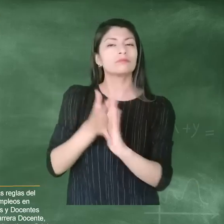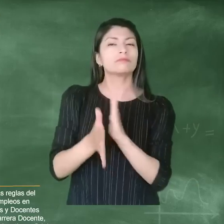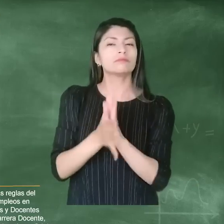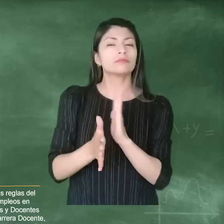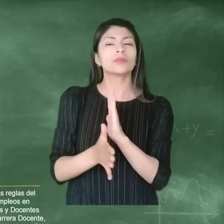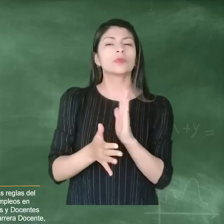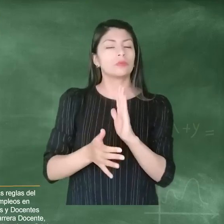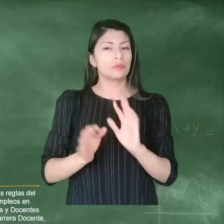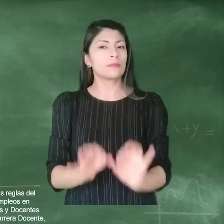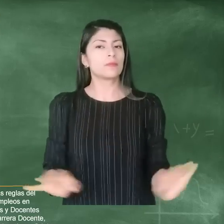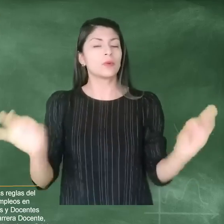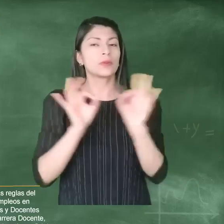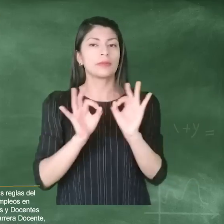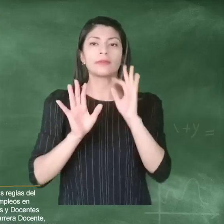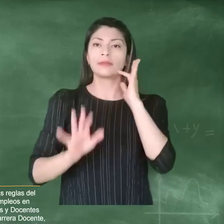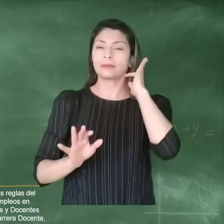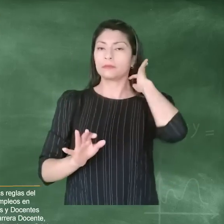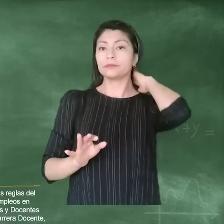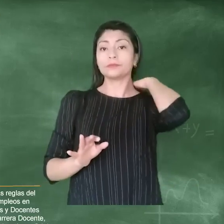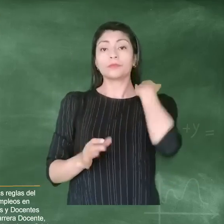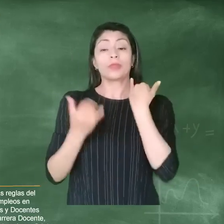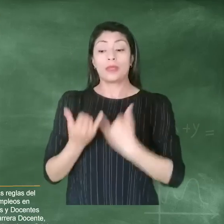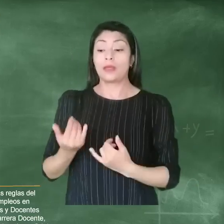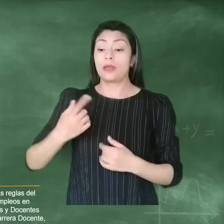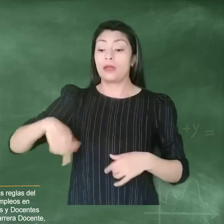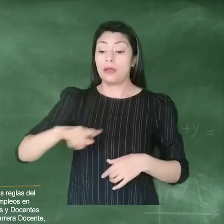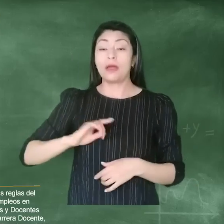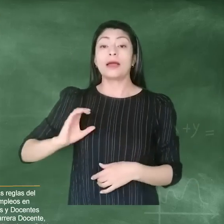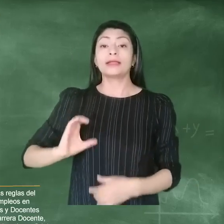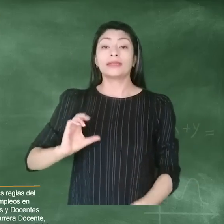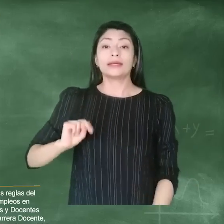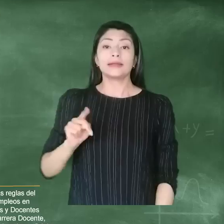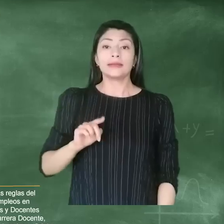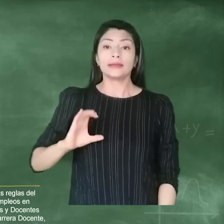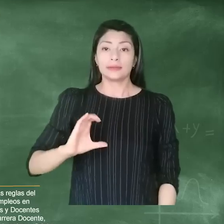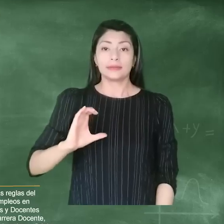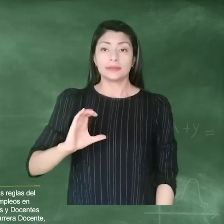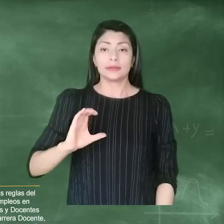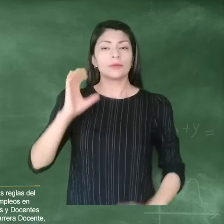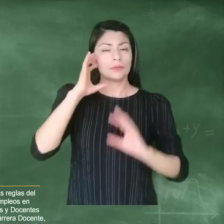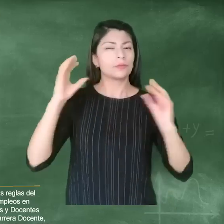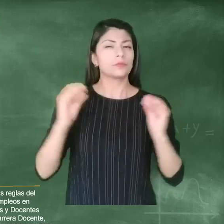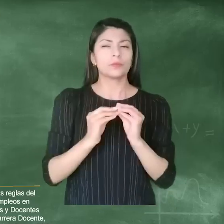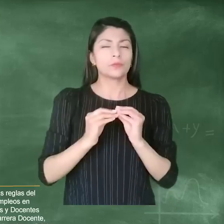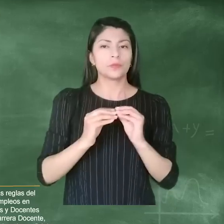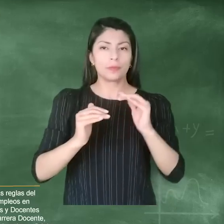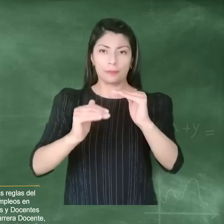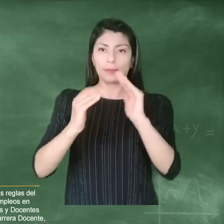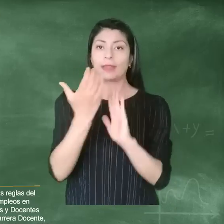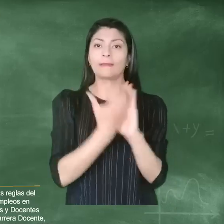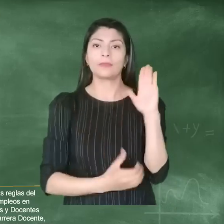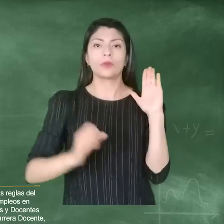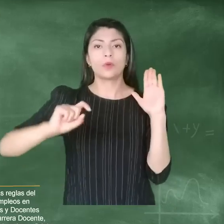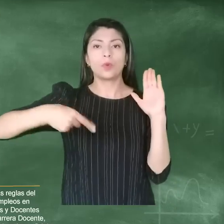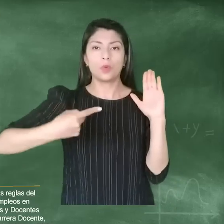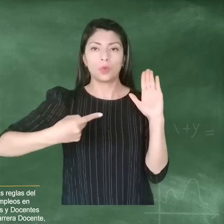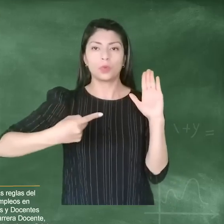En mérito de lo expuesto, la CNSC acuerda. Capítulo